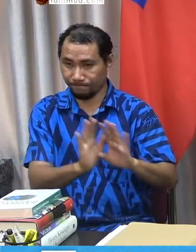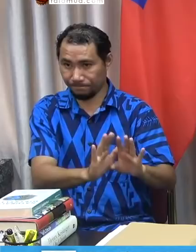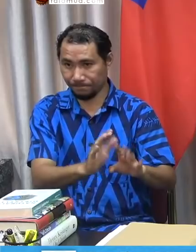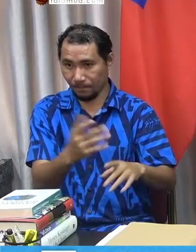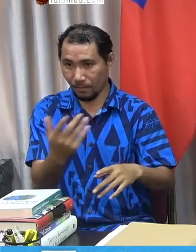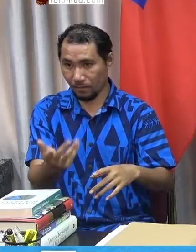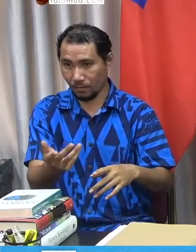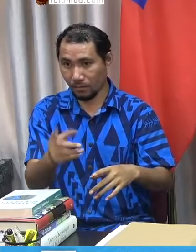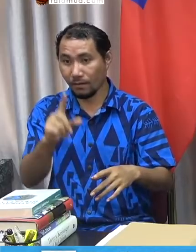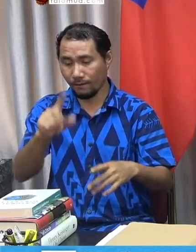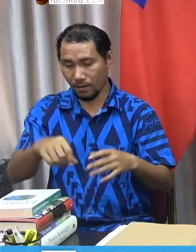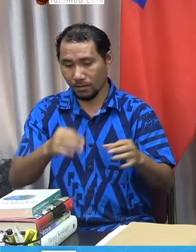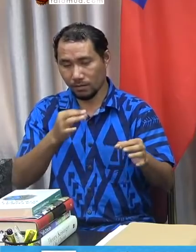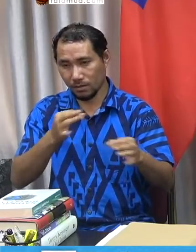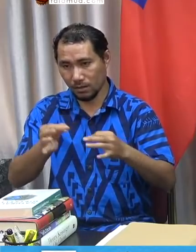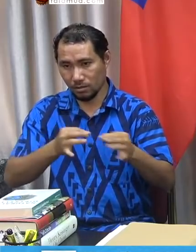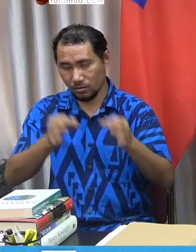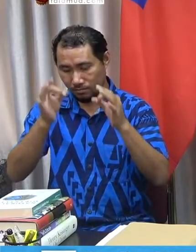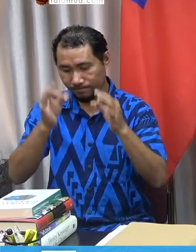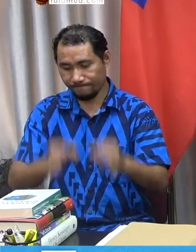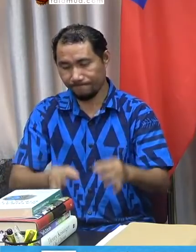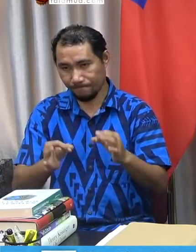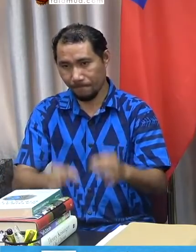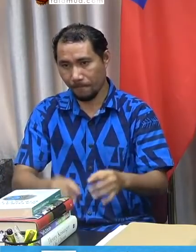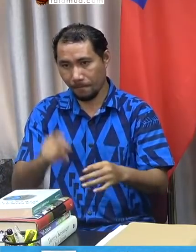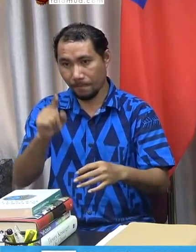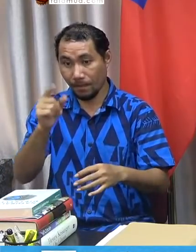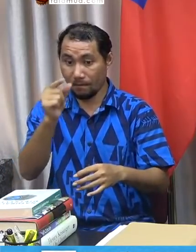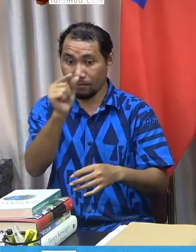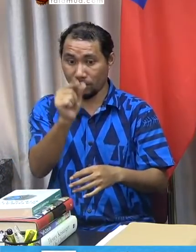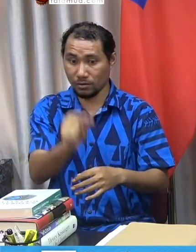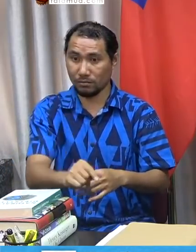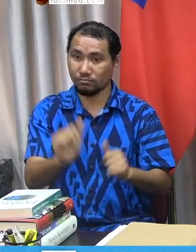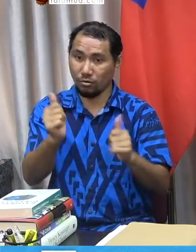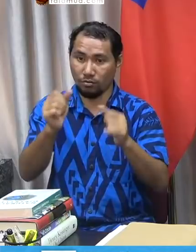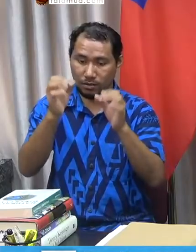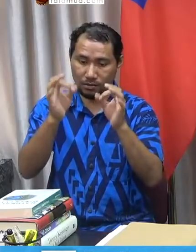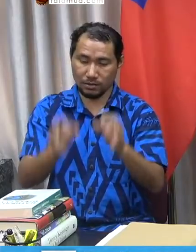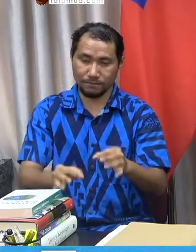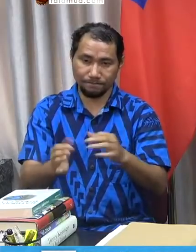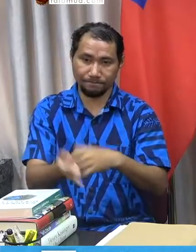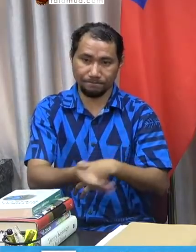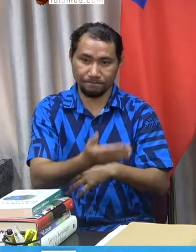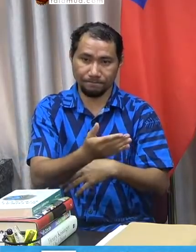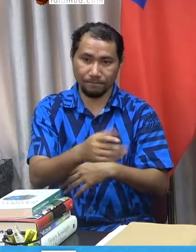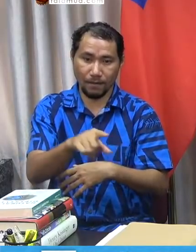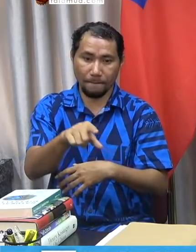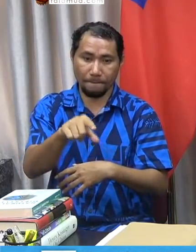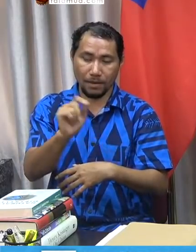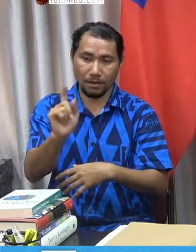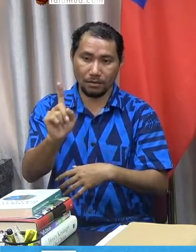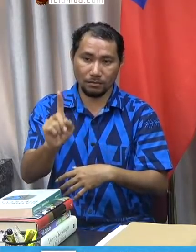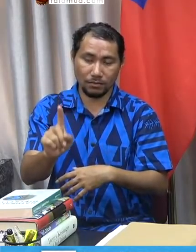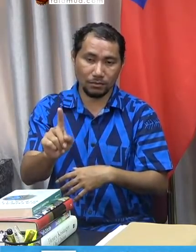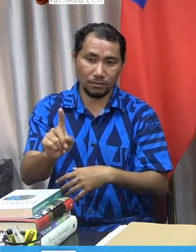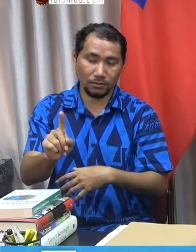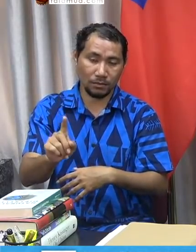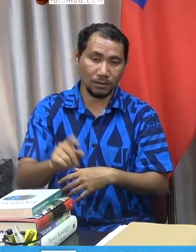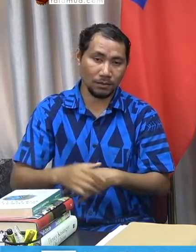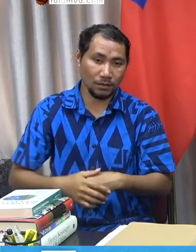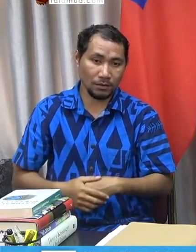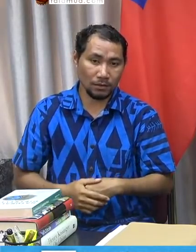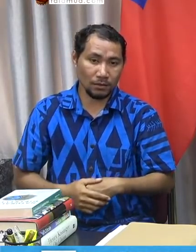whai o se whiriwhiringa, o le tangata fo'i ua whiriwhiria, o le toa o lo tūla i mai, mai o le